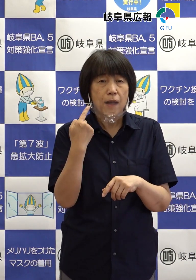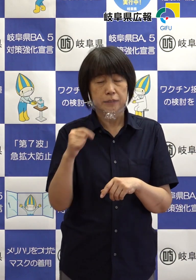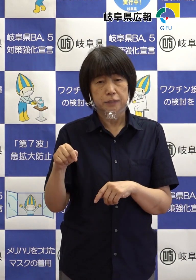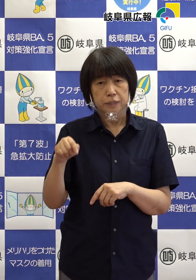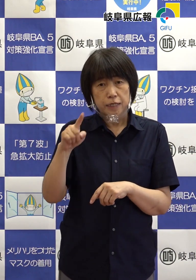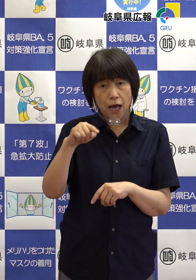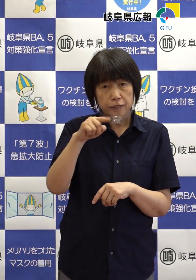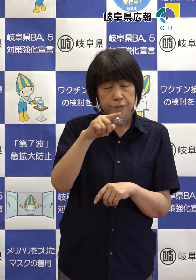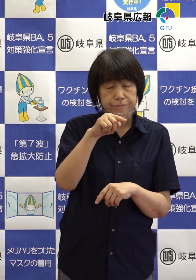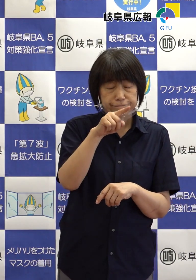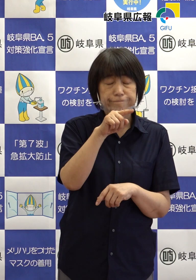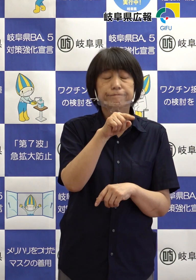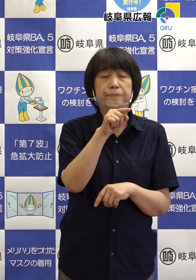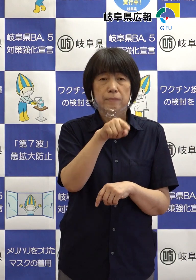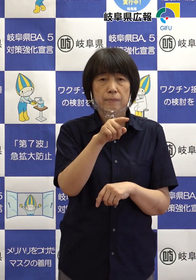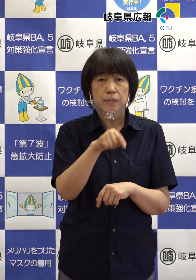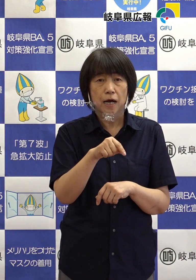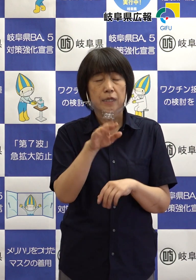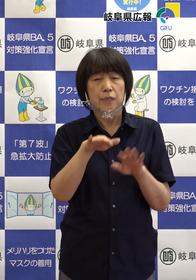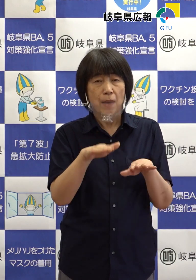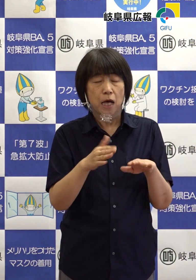ピークが見えないです